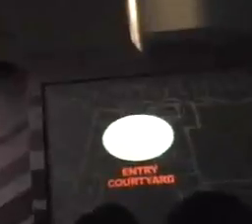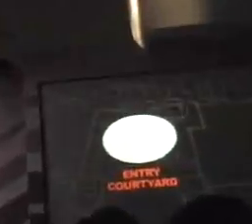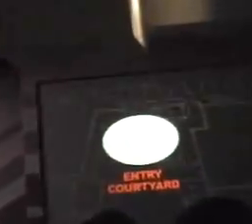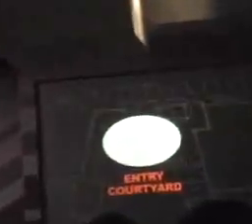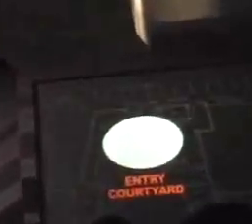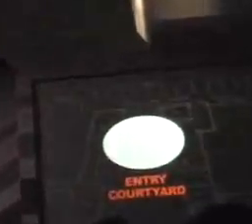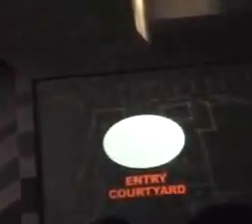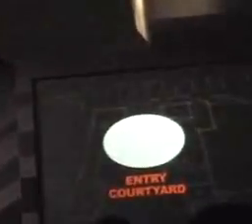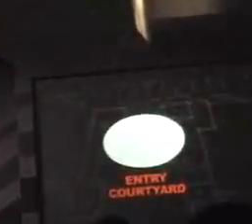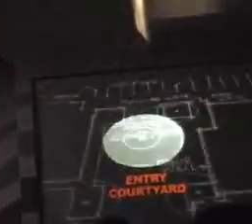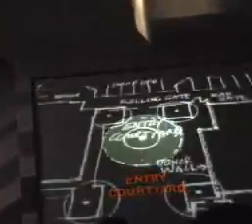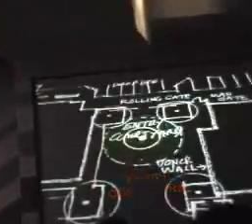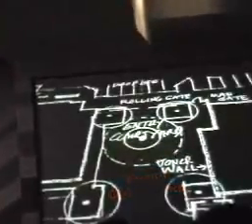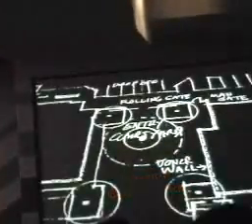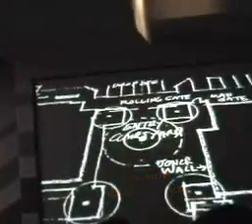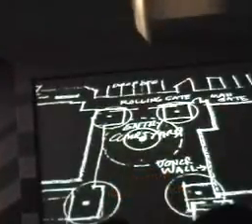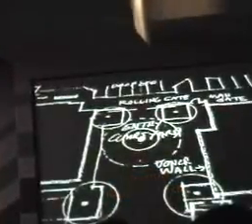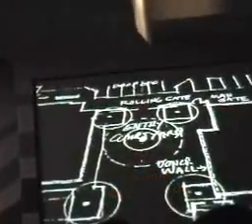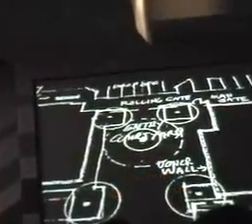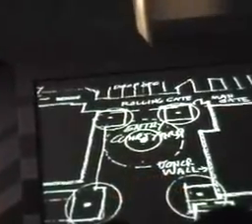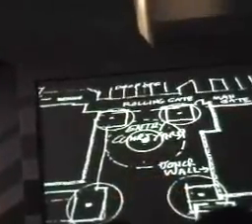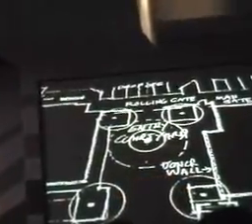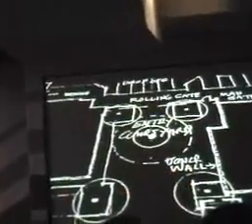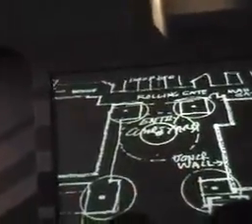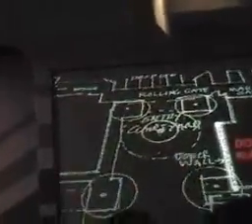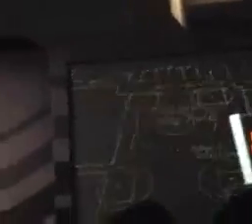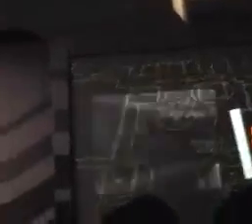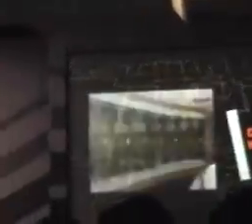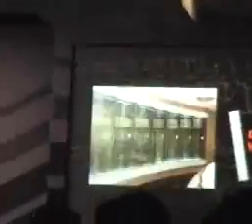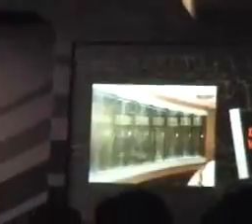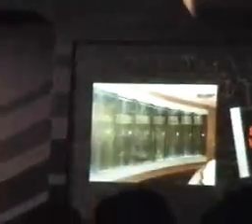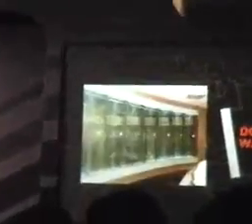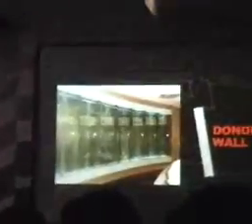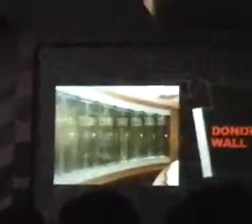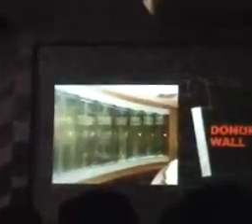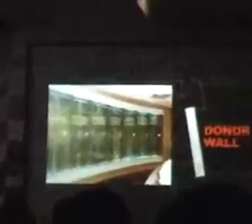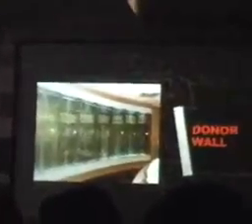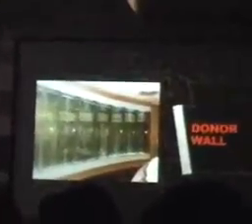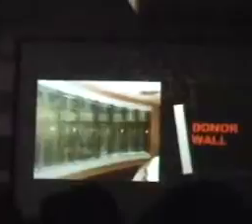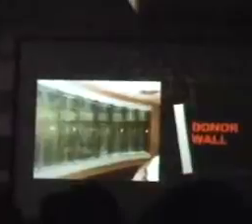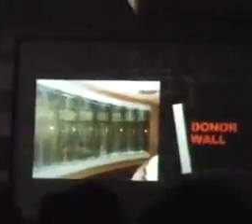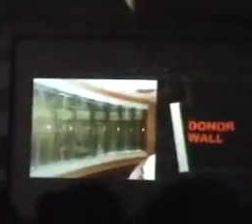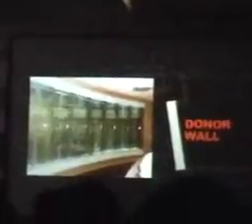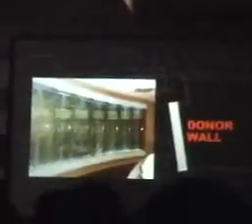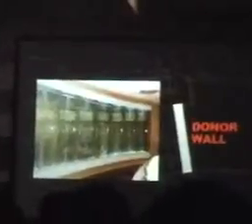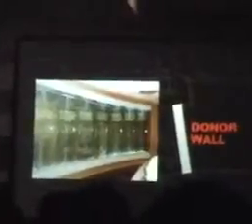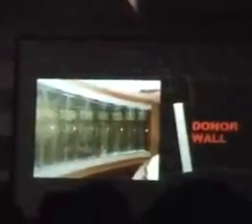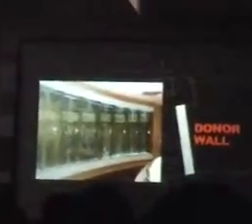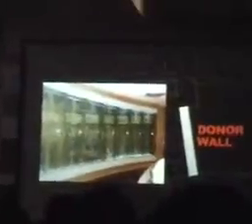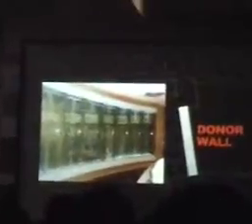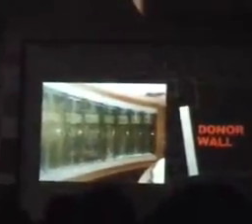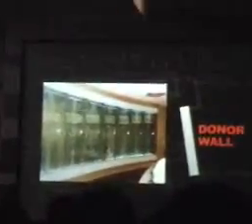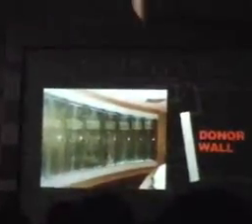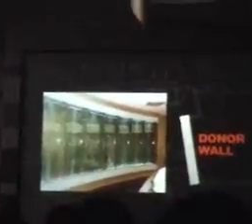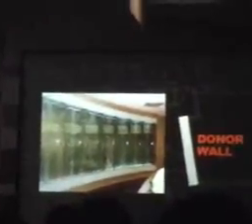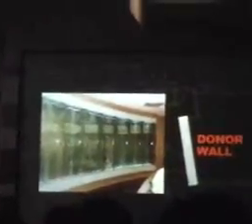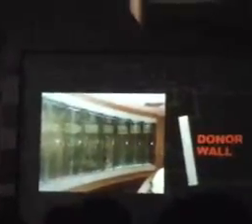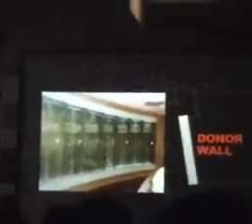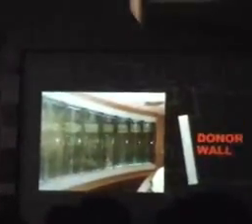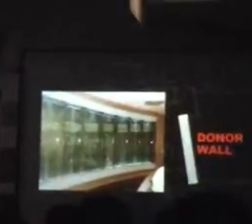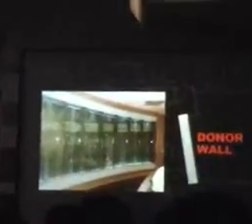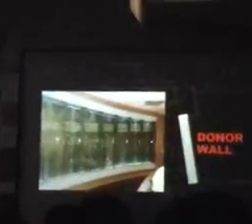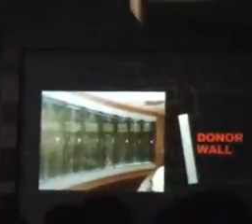있습니다. 그것에 들어와서 왼쪽을 보면 도널 월 이번에 헌금해 주신 모든